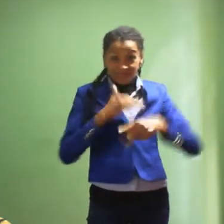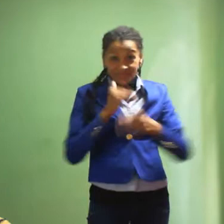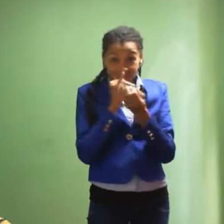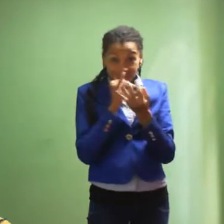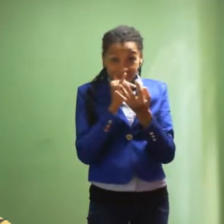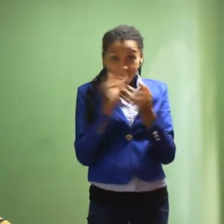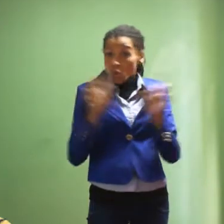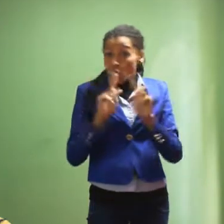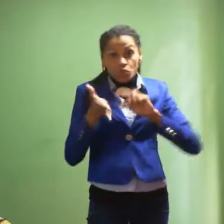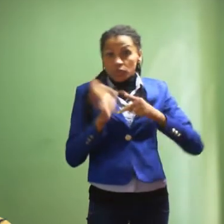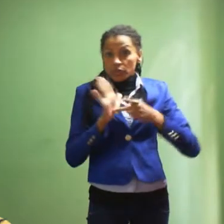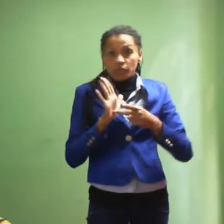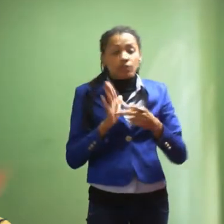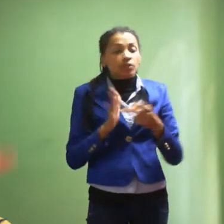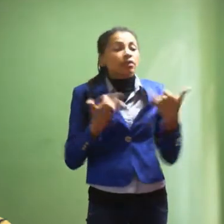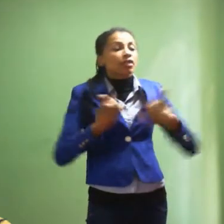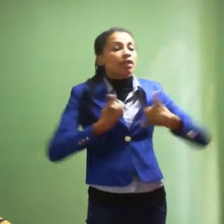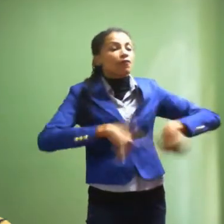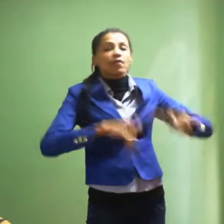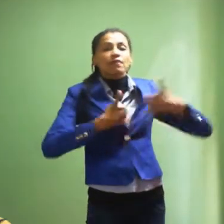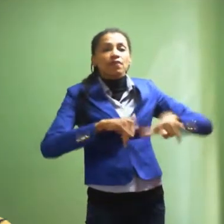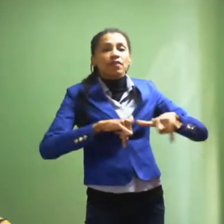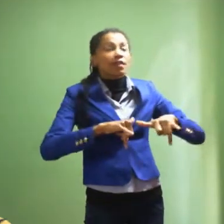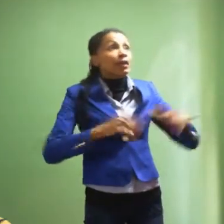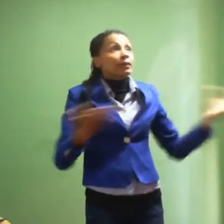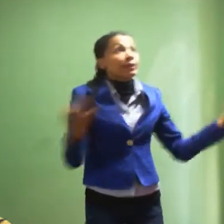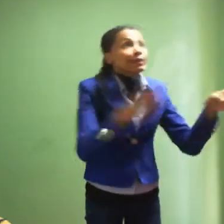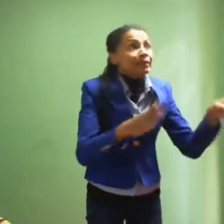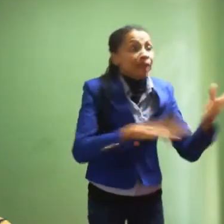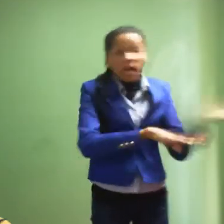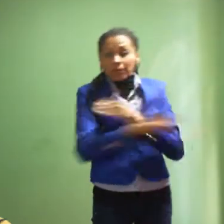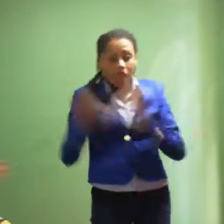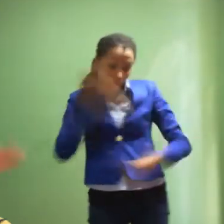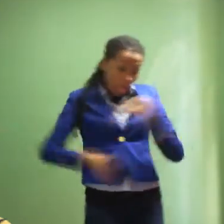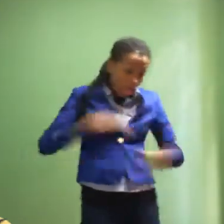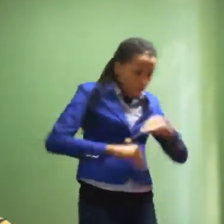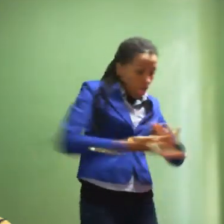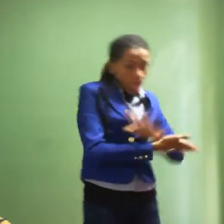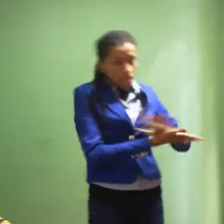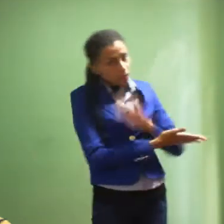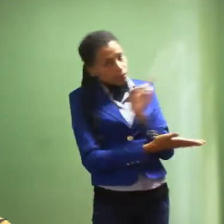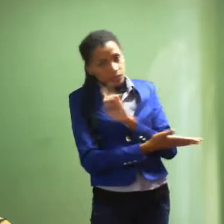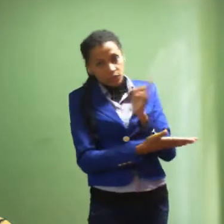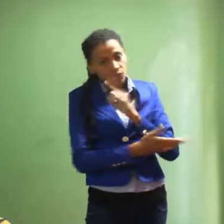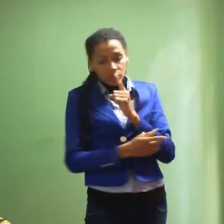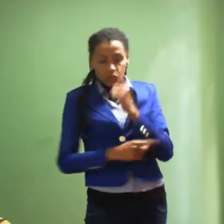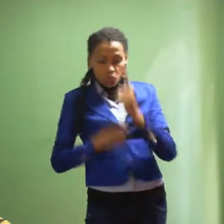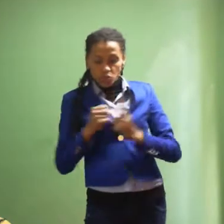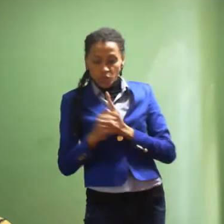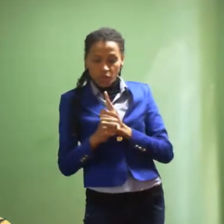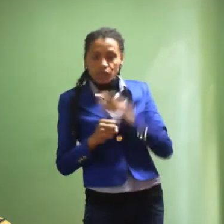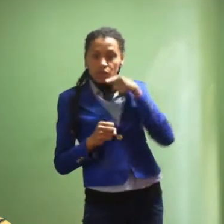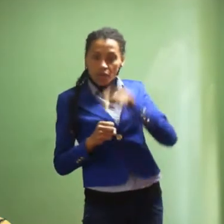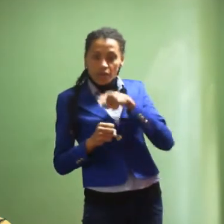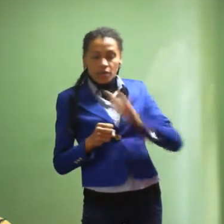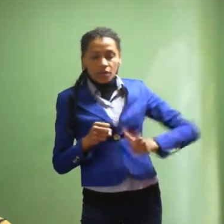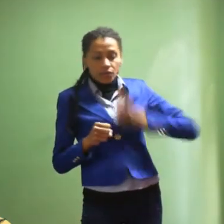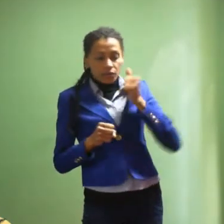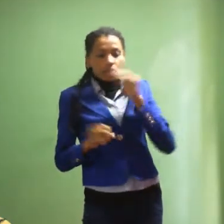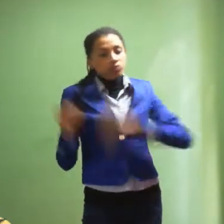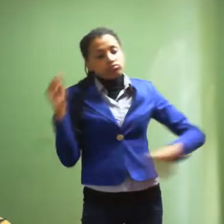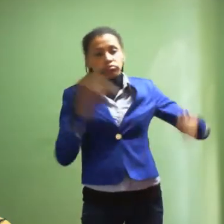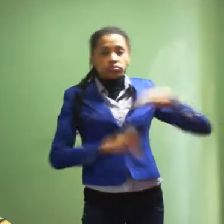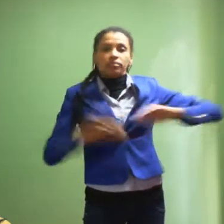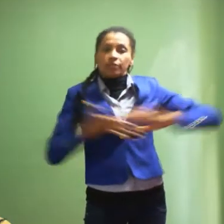último día, un día antes del cierre, elaborar todo el material que vamos a hacer una semana antes o el material y pegarlo, porque ese no tendría sentido para